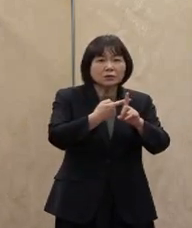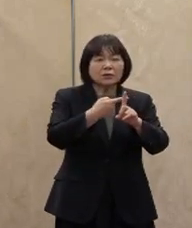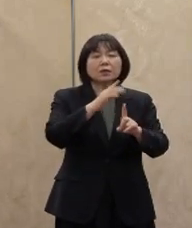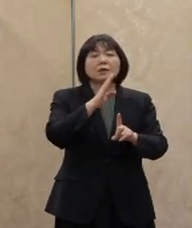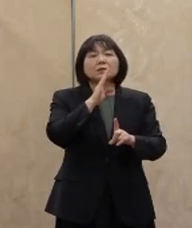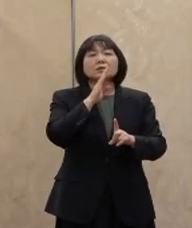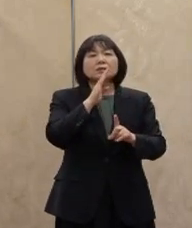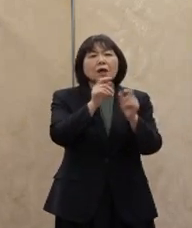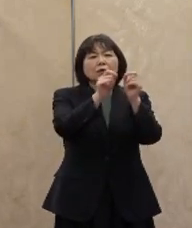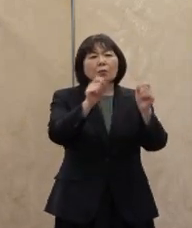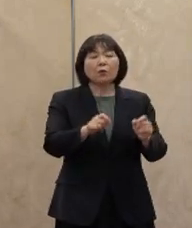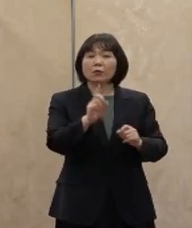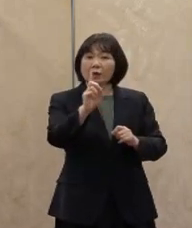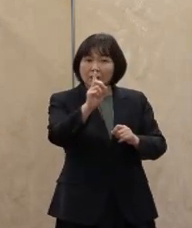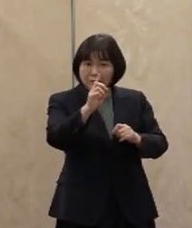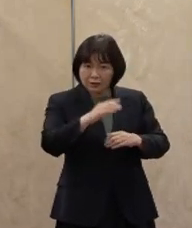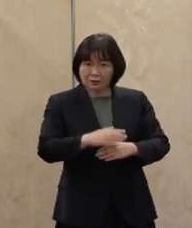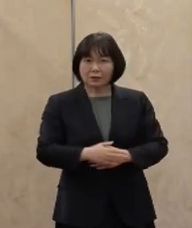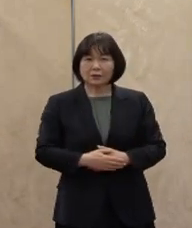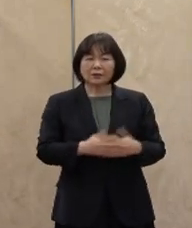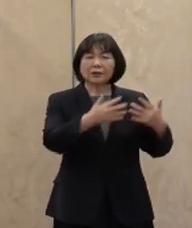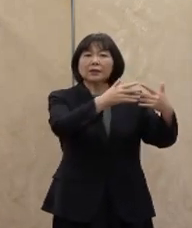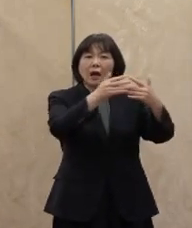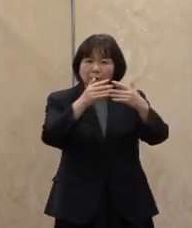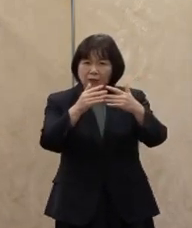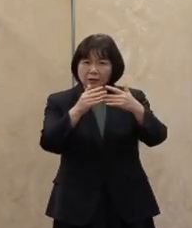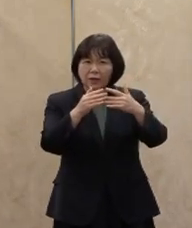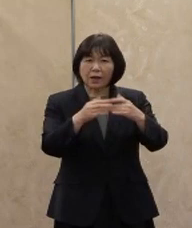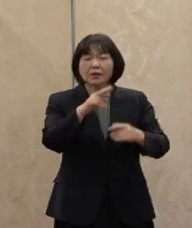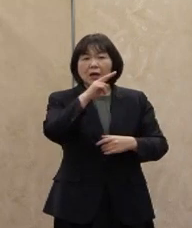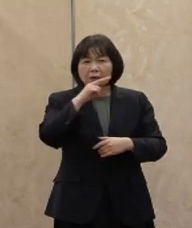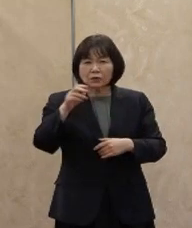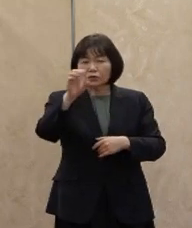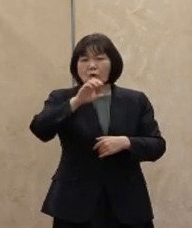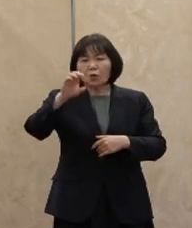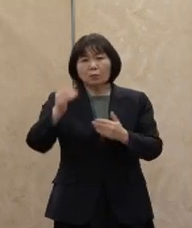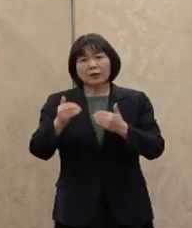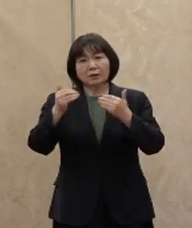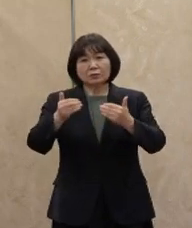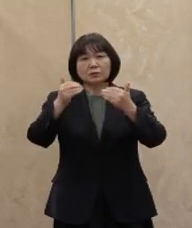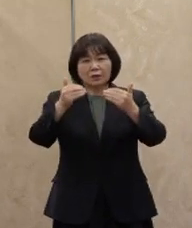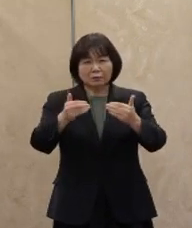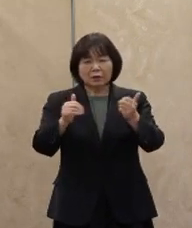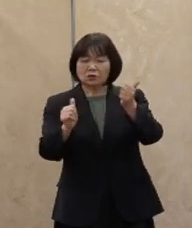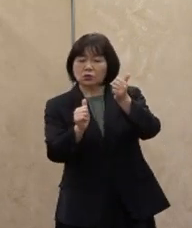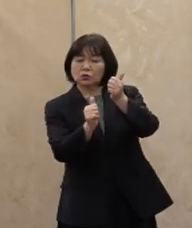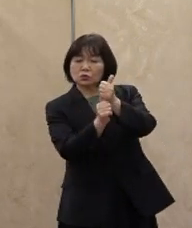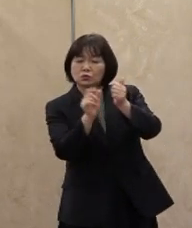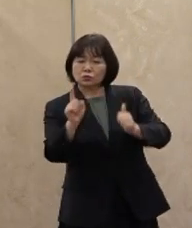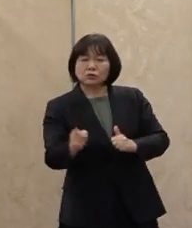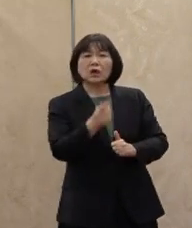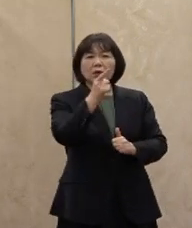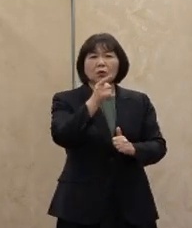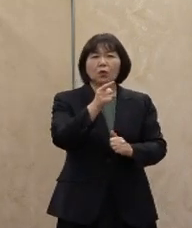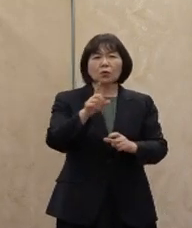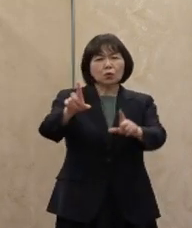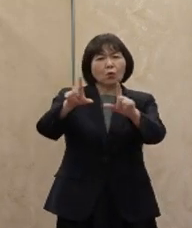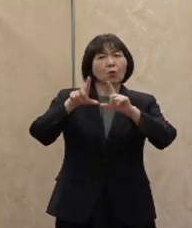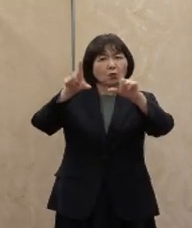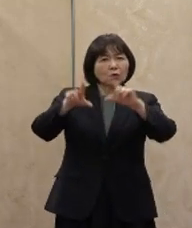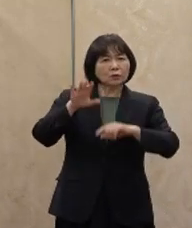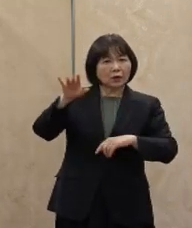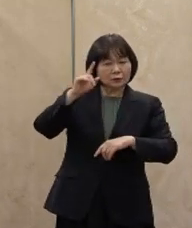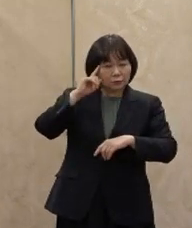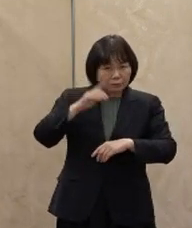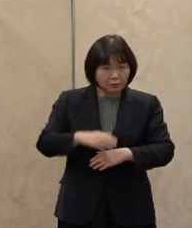上の問題点として、アメリカやイギリス、ヨーロッパでどんどん進んでますから、副反応 の報告もこれから出てくると思います